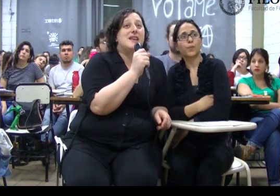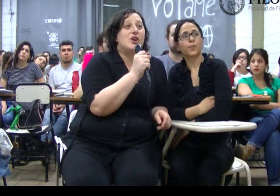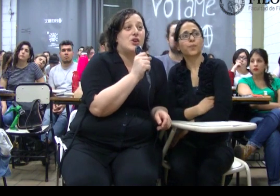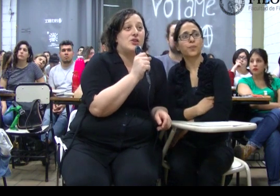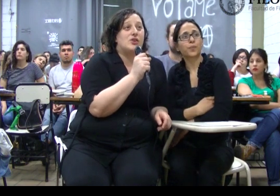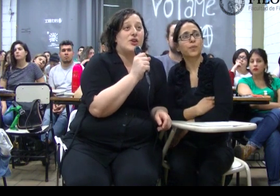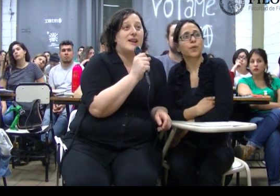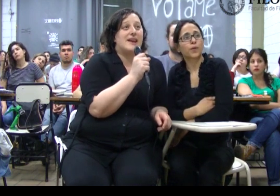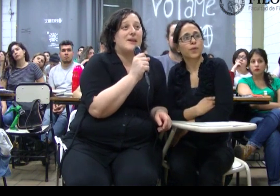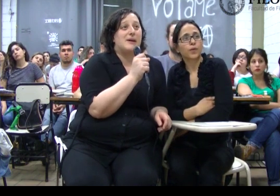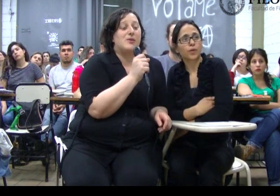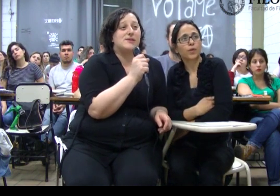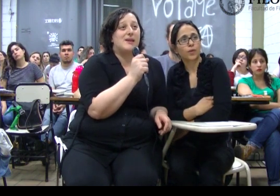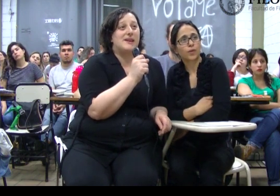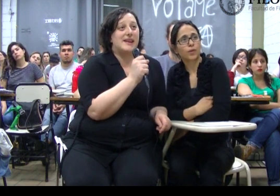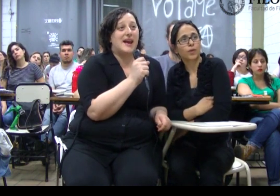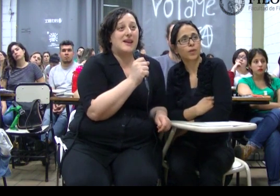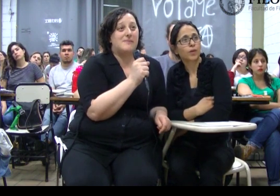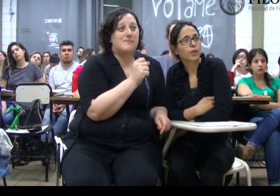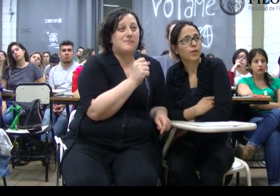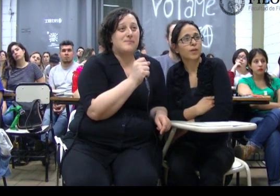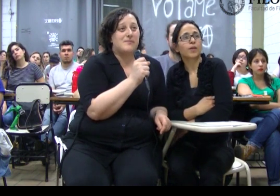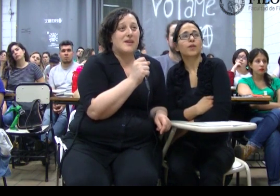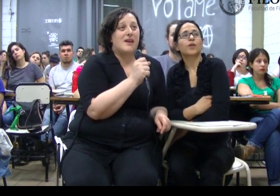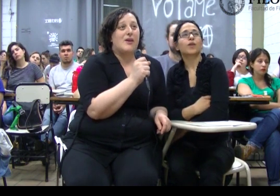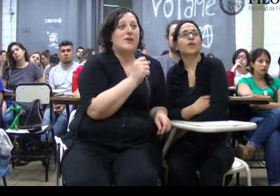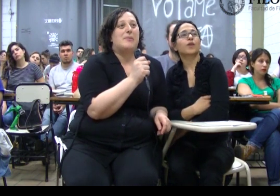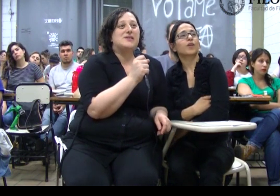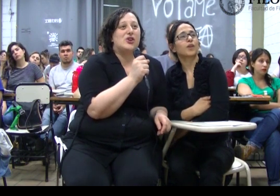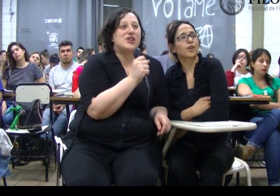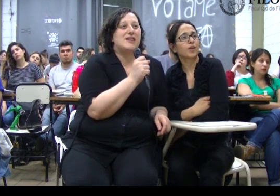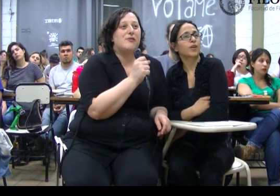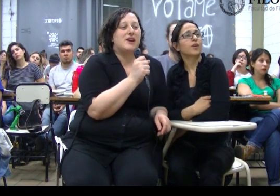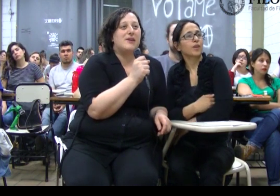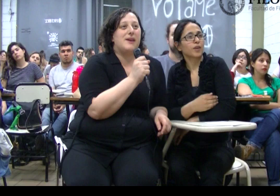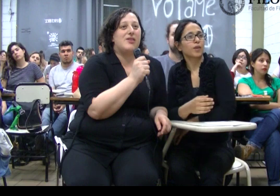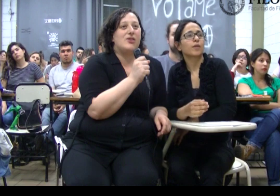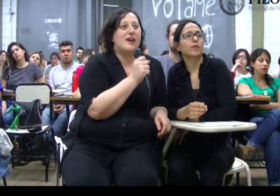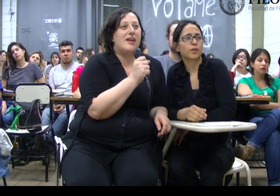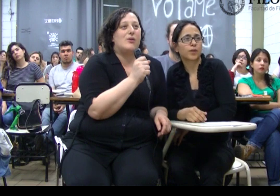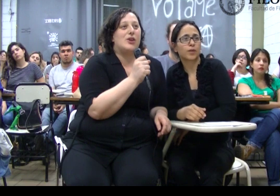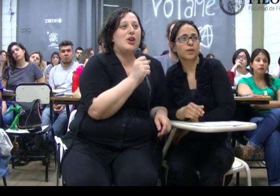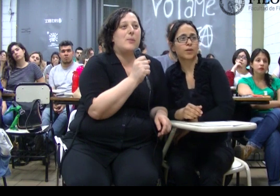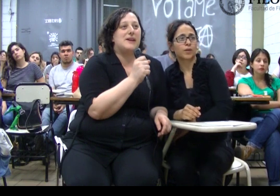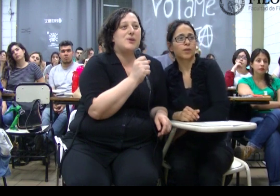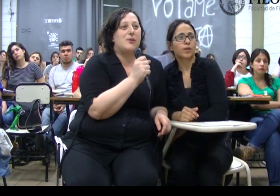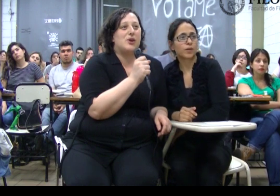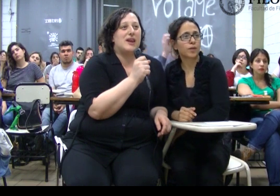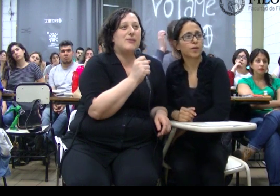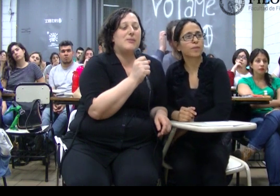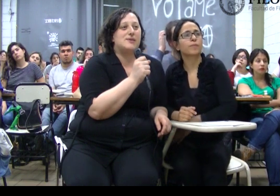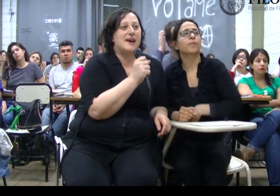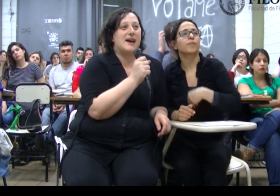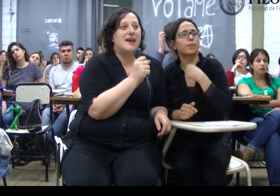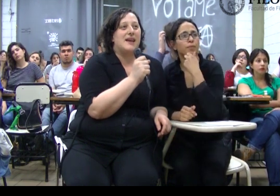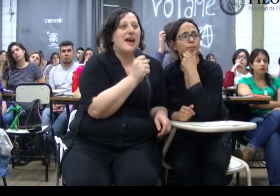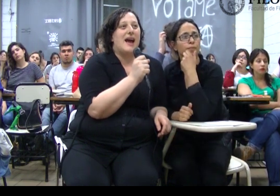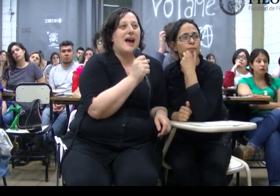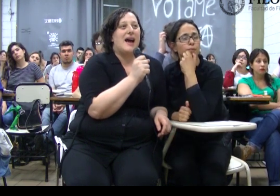Este es el guión con el que armamos el material. Una persona oyente fue escribiendo cada uno de los pasos por los que